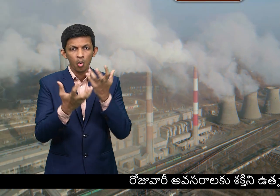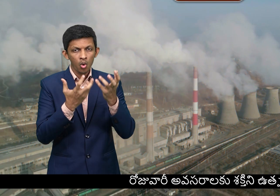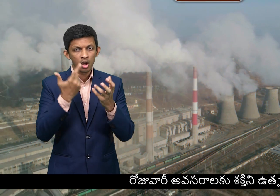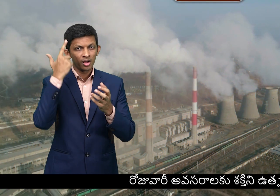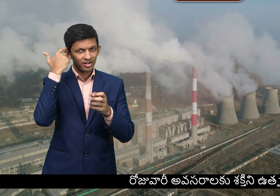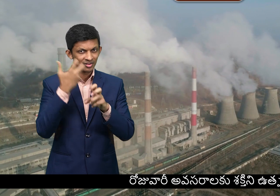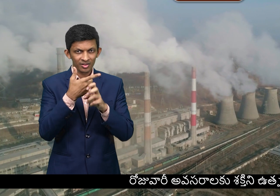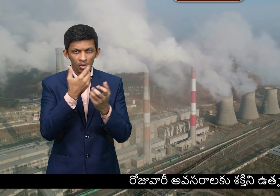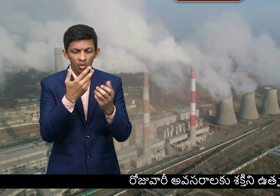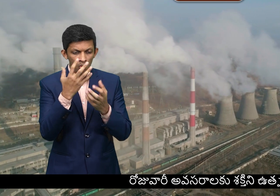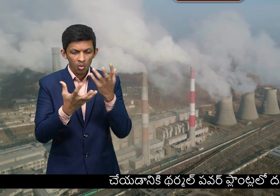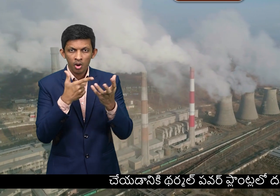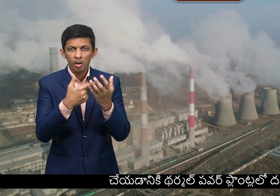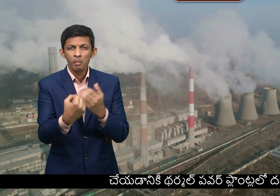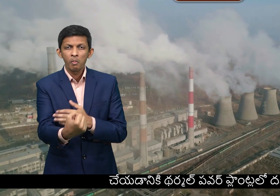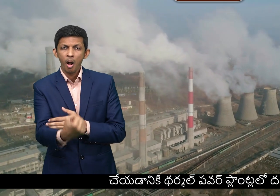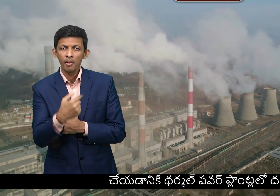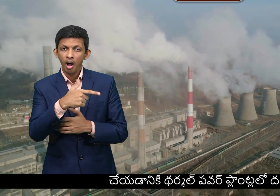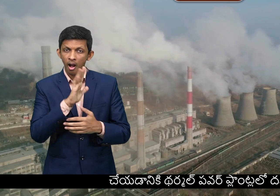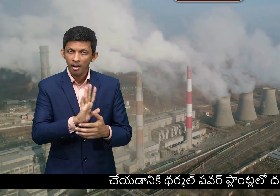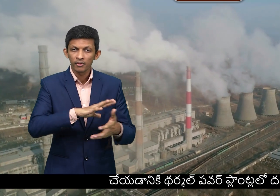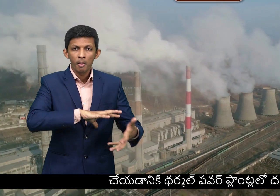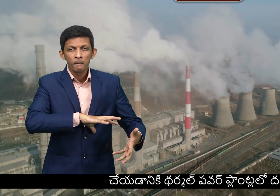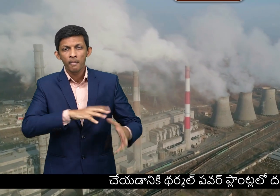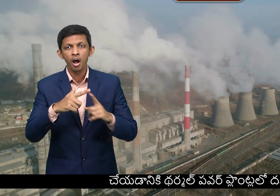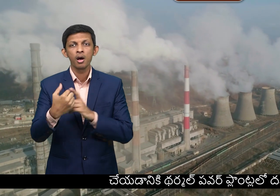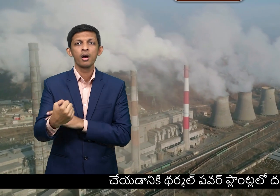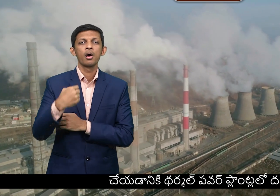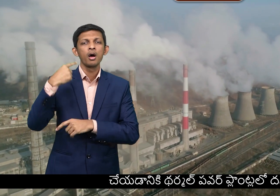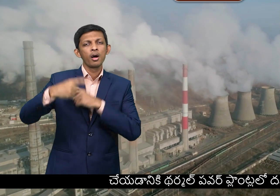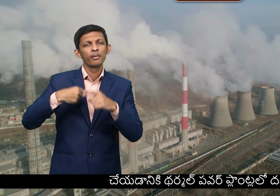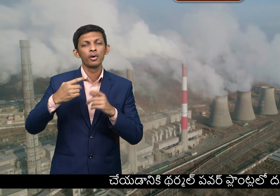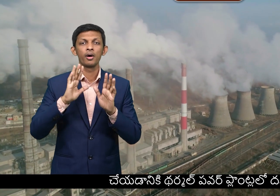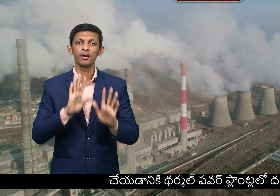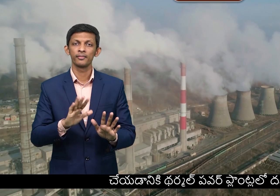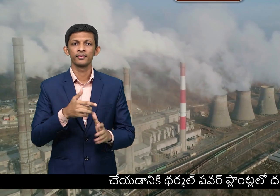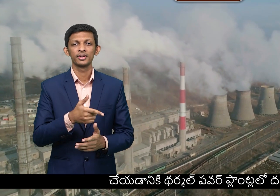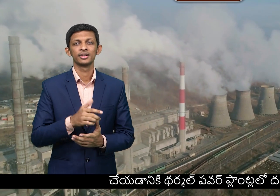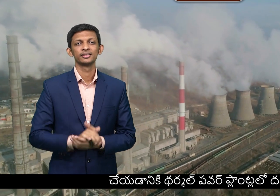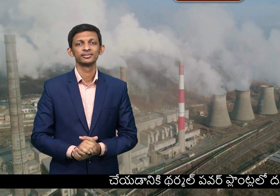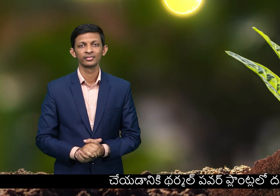రోజువారీ అవసరాలకు శక్తిని ఉత్పత్తి చేయడానికి థర్మల్ పవర్ ప్లాంట్లలో దహనం.